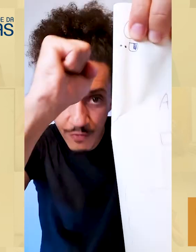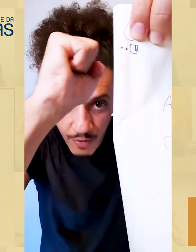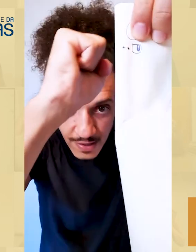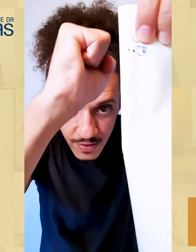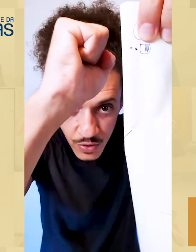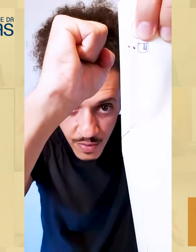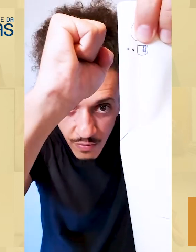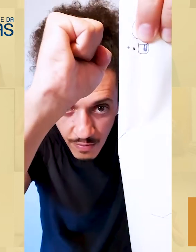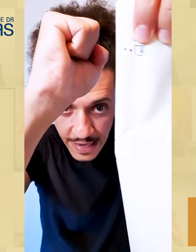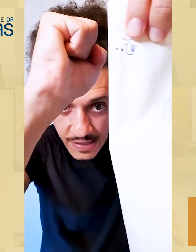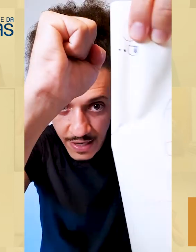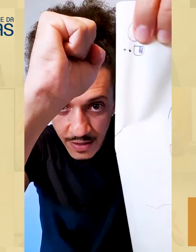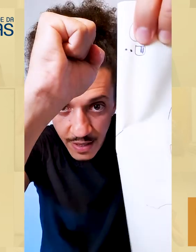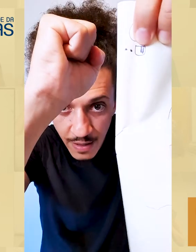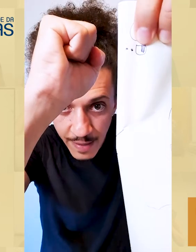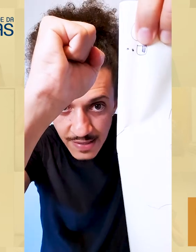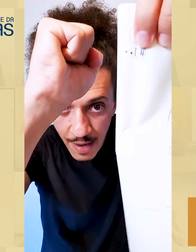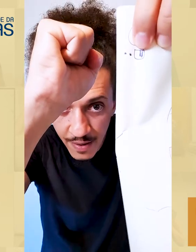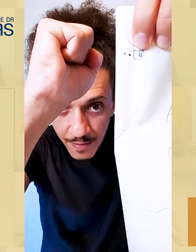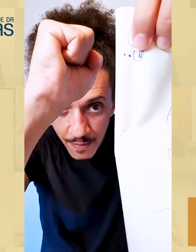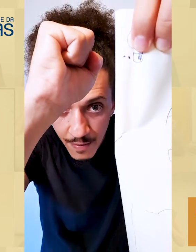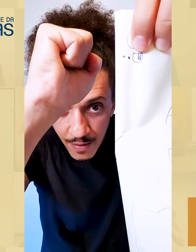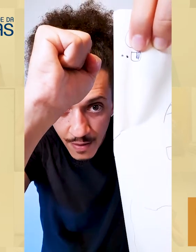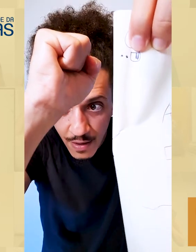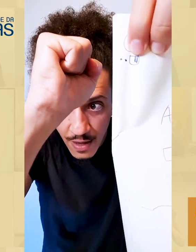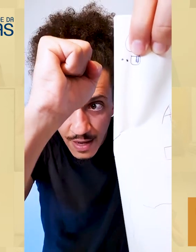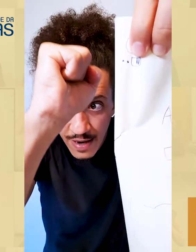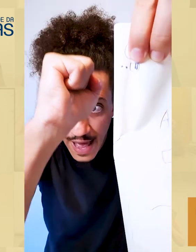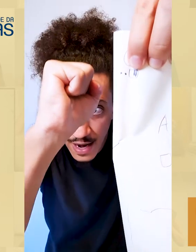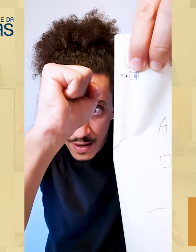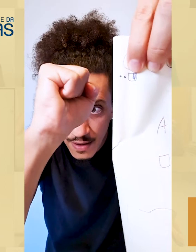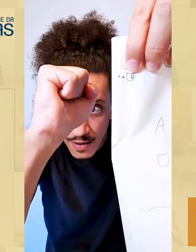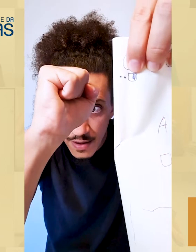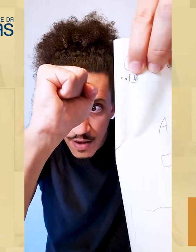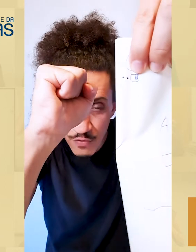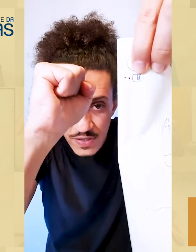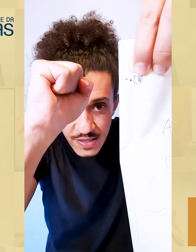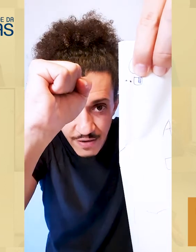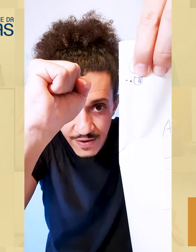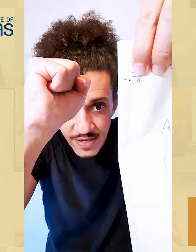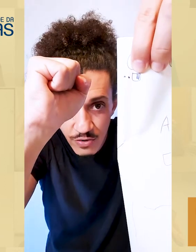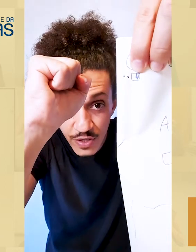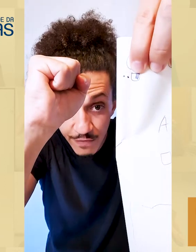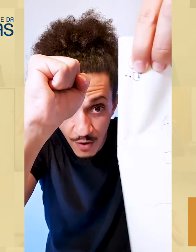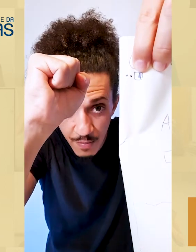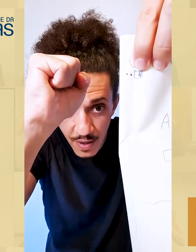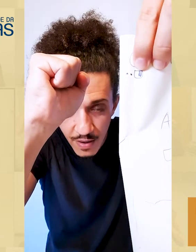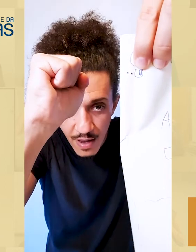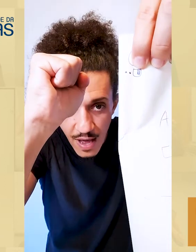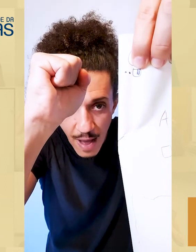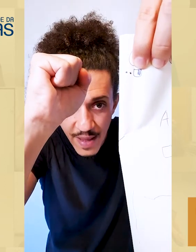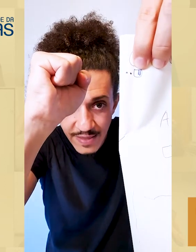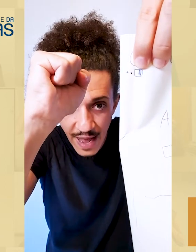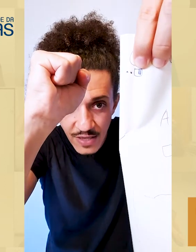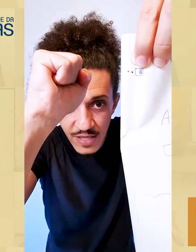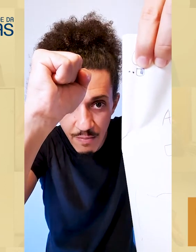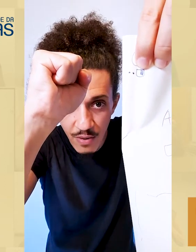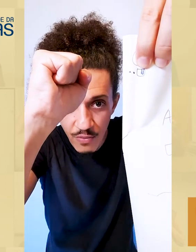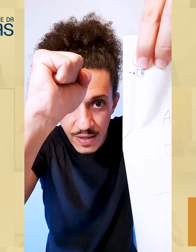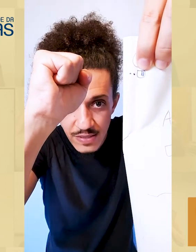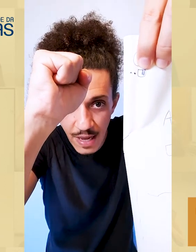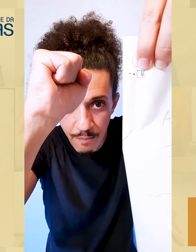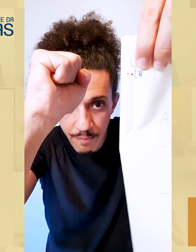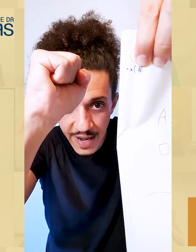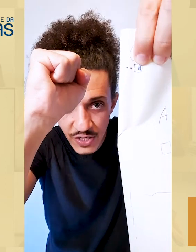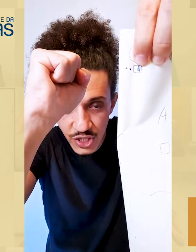essa configuração de mão escrita aí, percebe? Nela, você está fazendo de que forma? A metade da